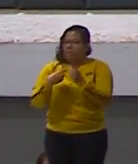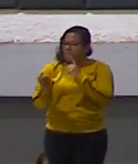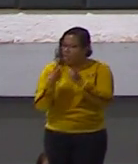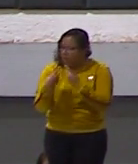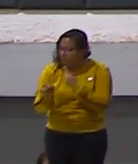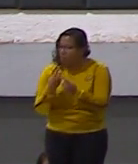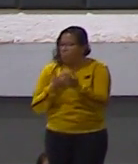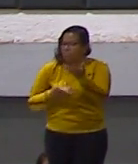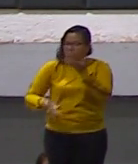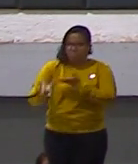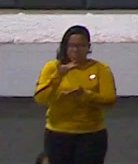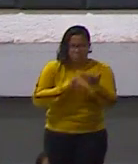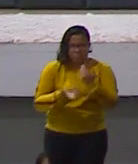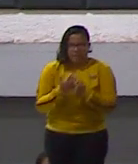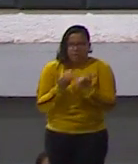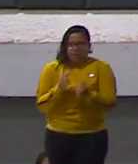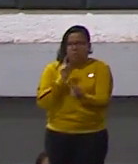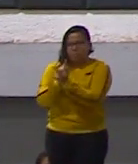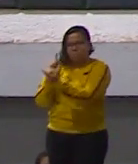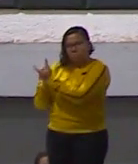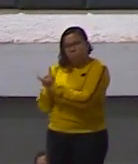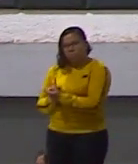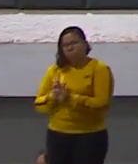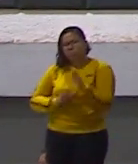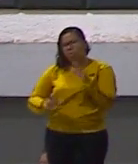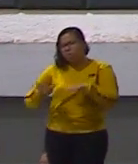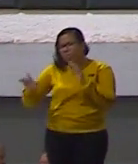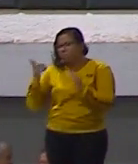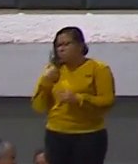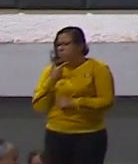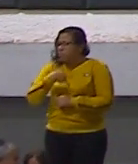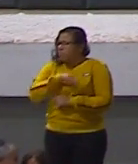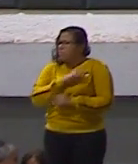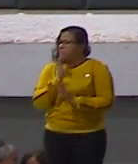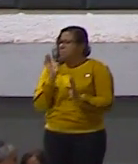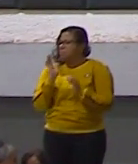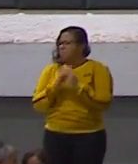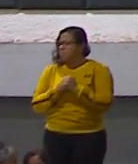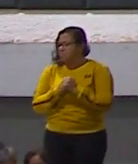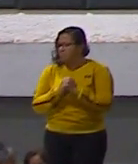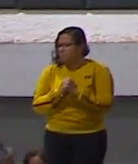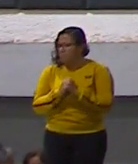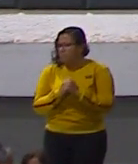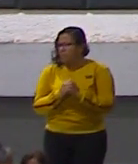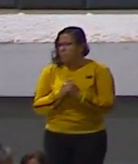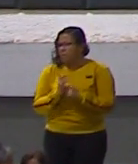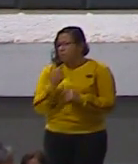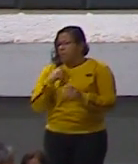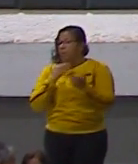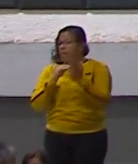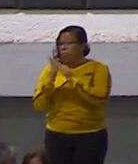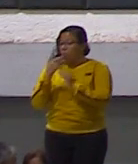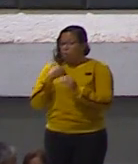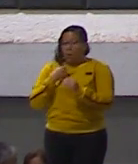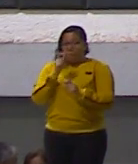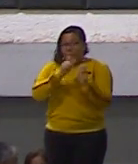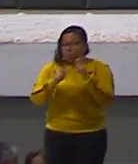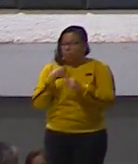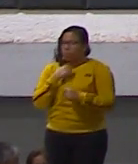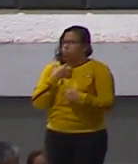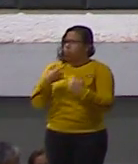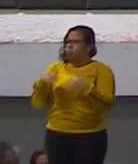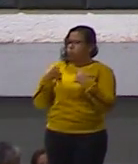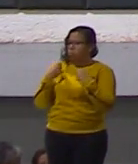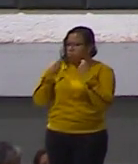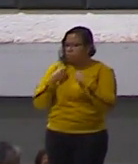y resulta que uno a veces se mueve más por no habría grandes seres si sólo tuvieran un